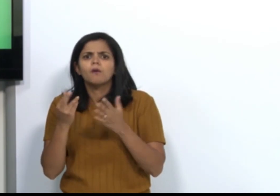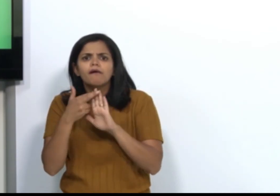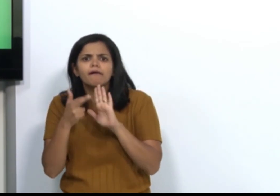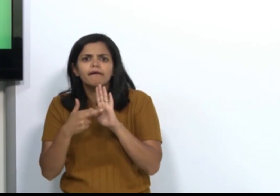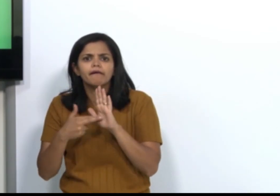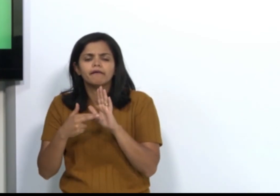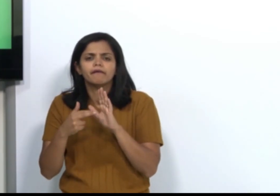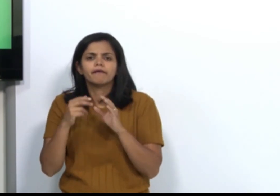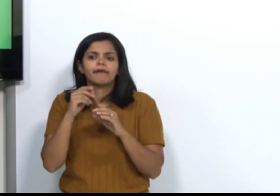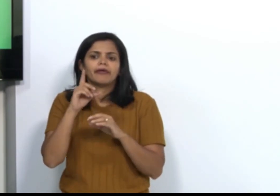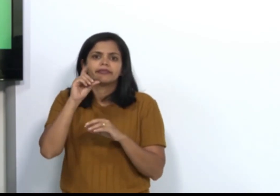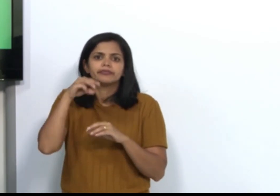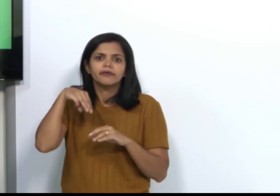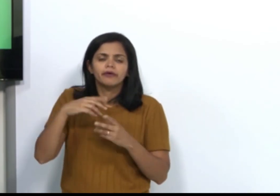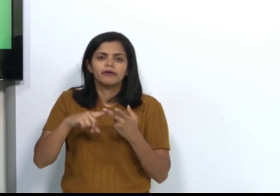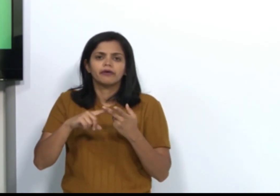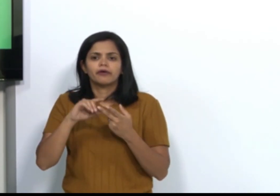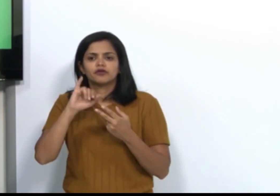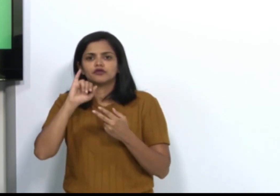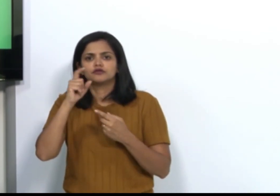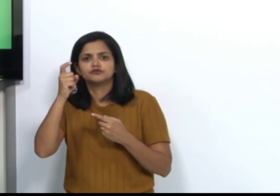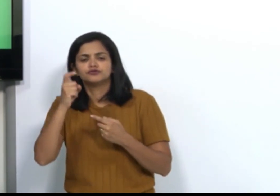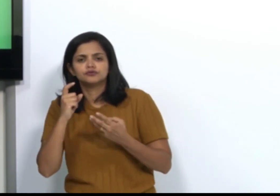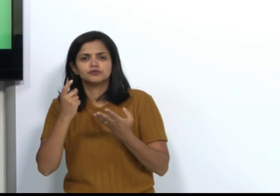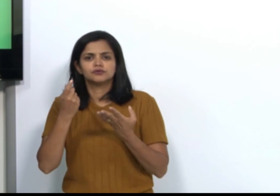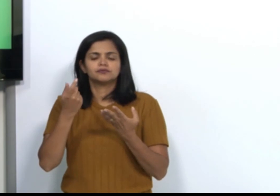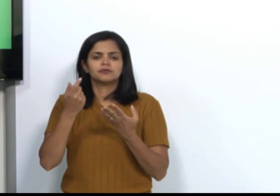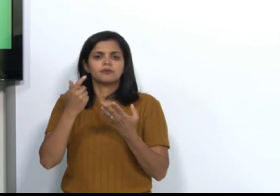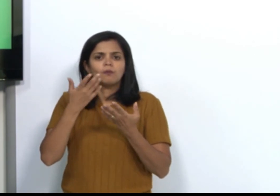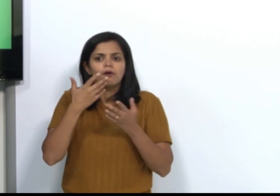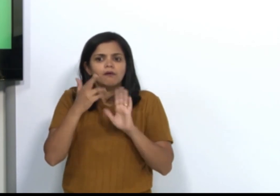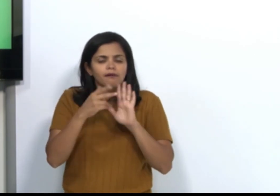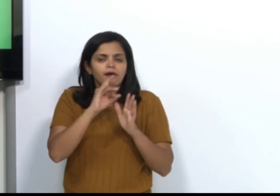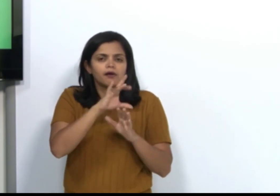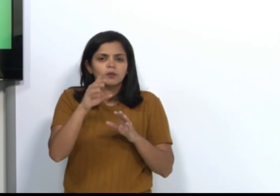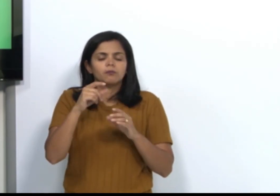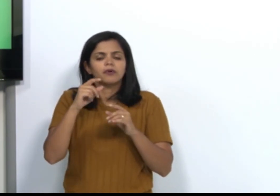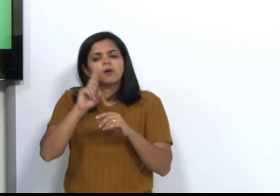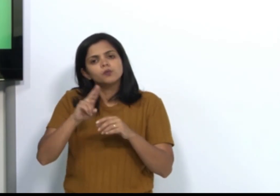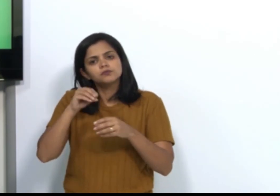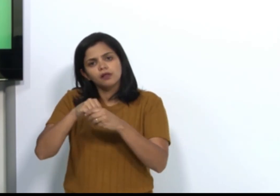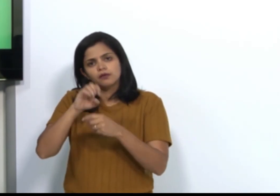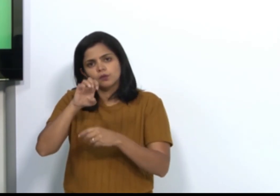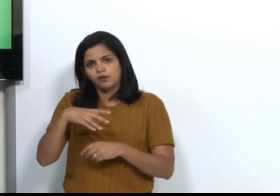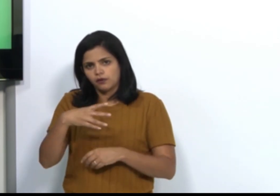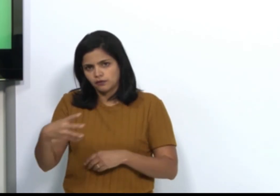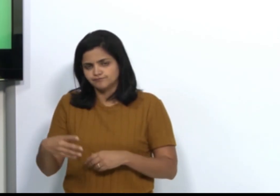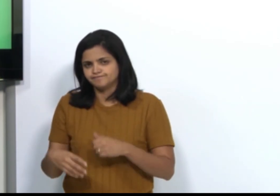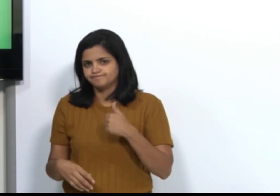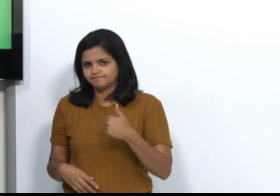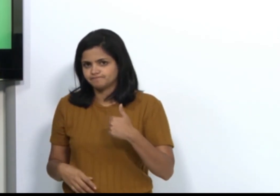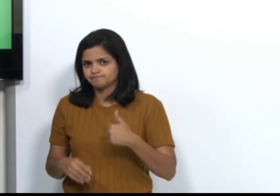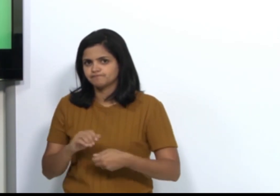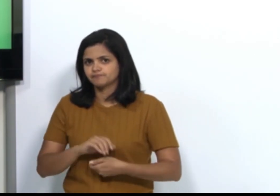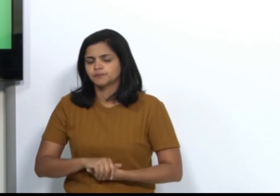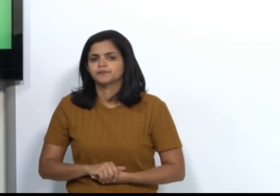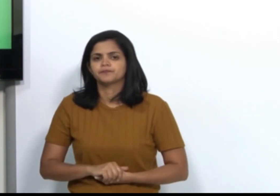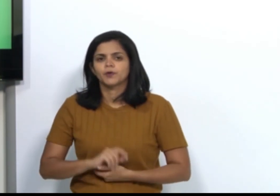Vejam as regras, as palavras utilizadas, DEM, IX. Isso é próprio do ELAM.